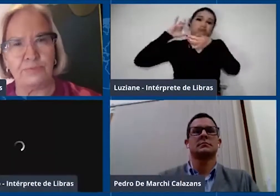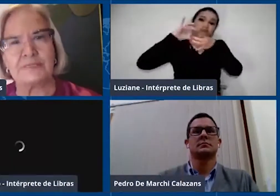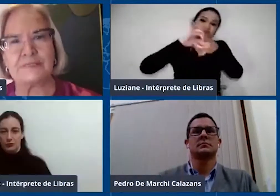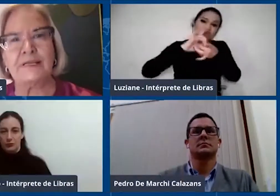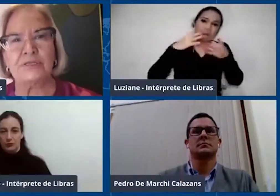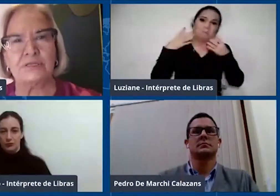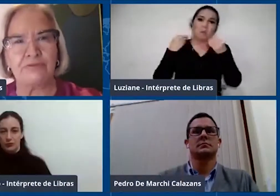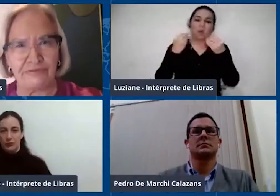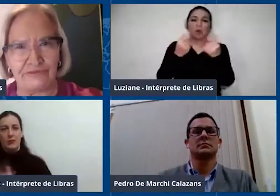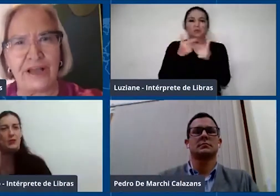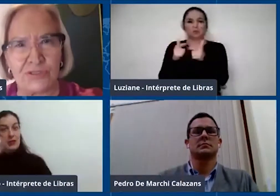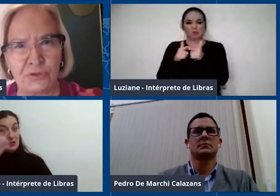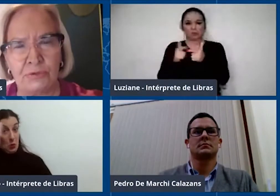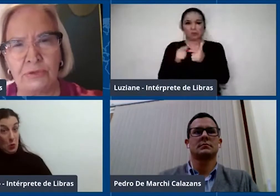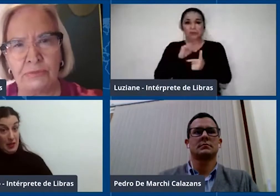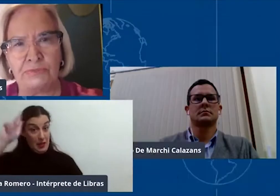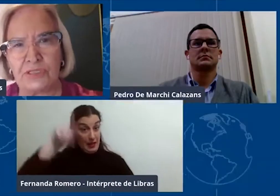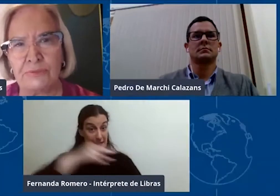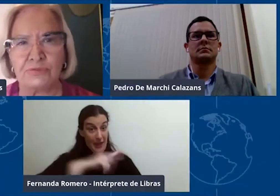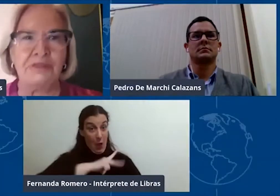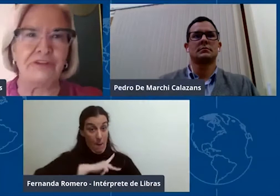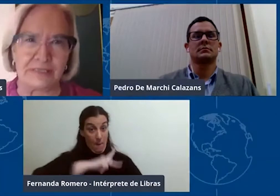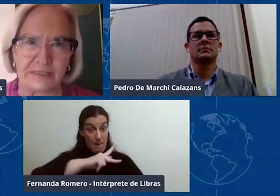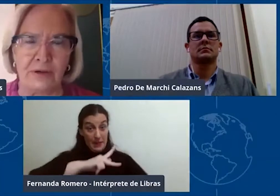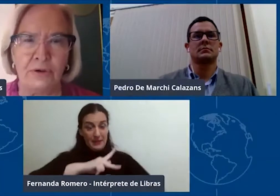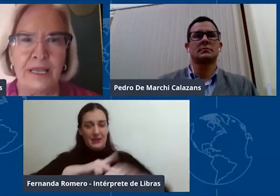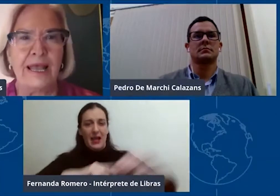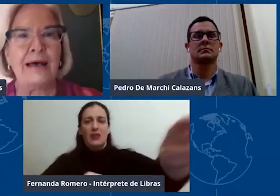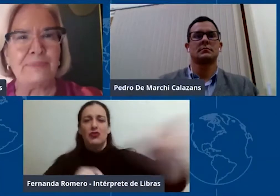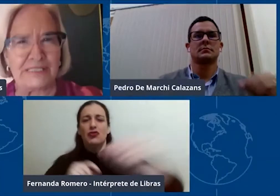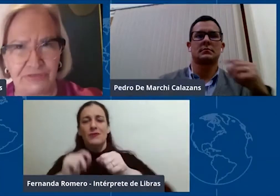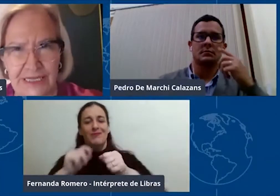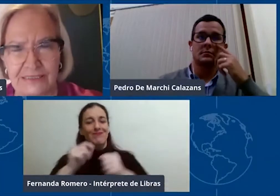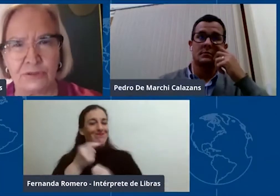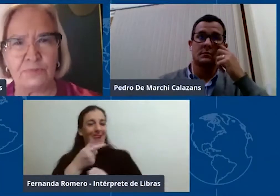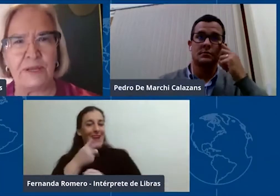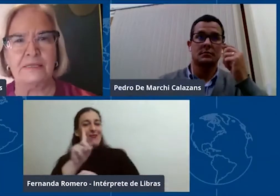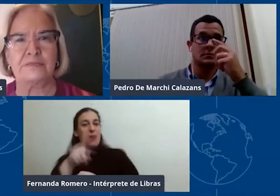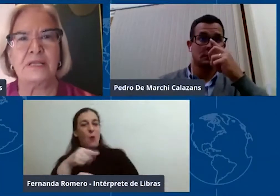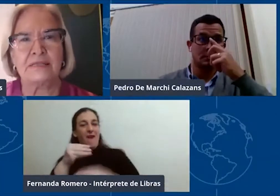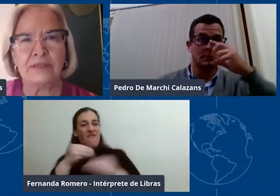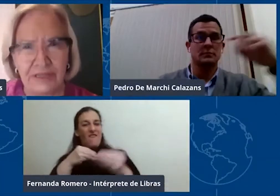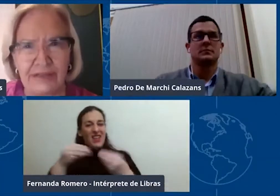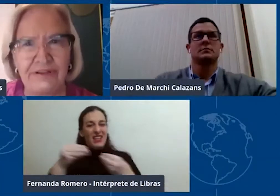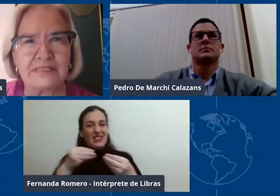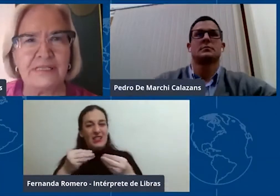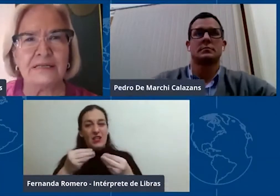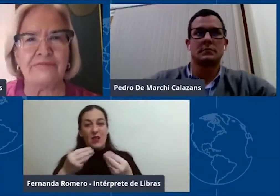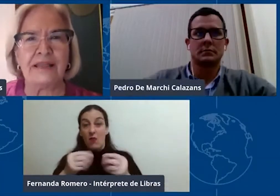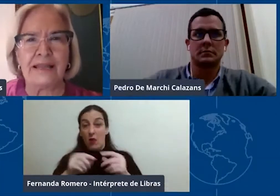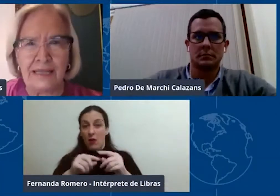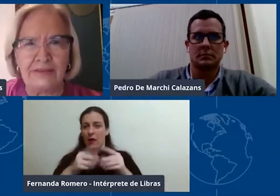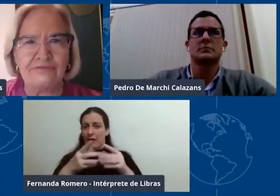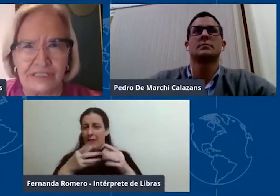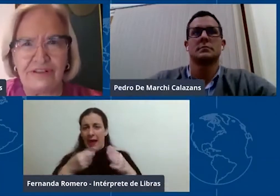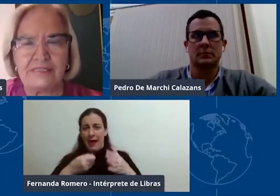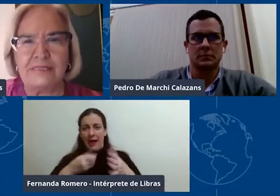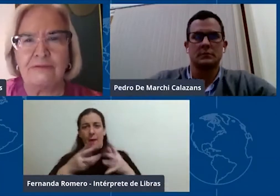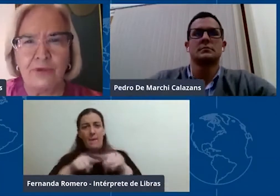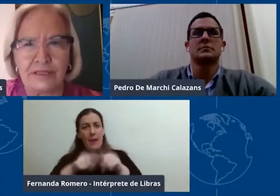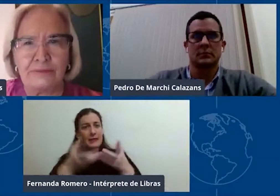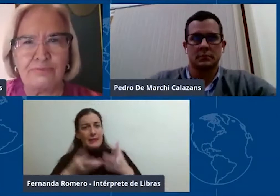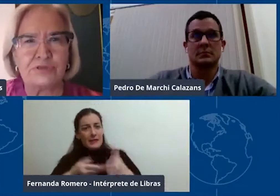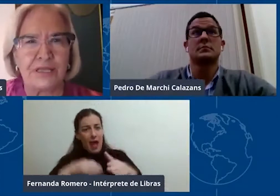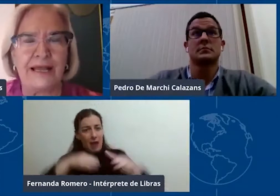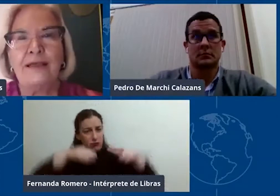líder, que é o presidente, faz digamos, uma inflexão, a pacificação do país, defender a vacina, vai lá e se